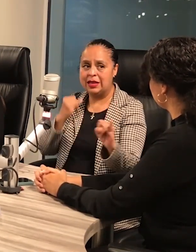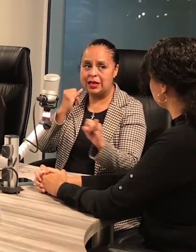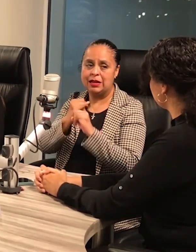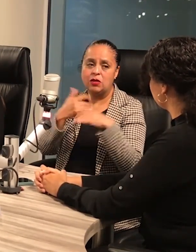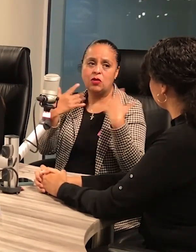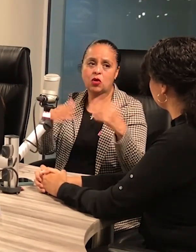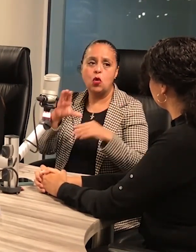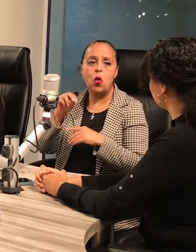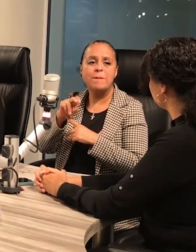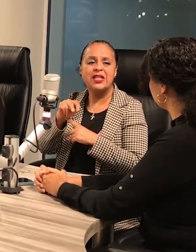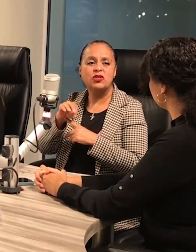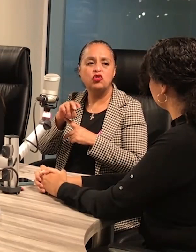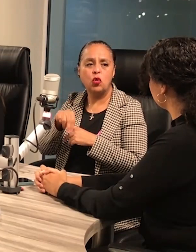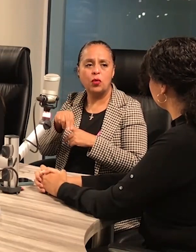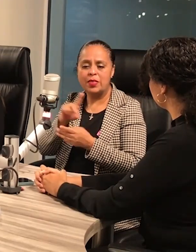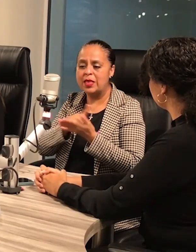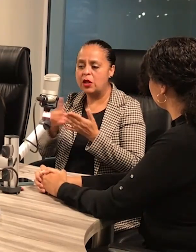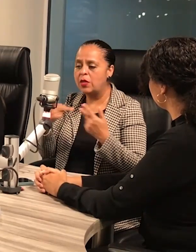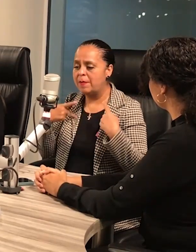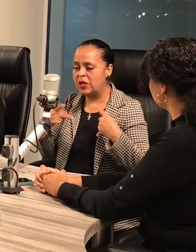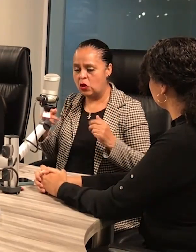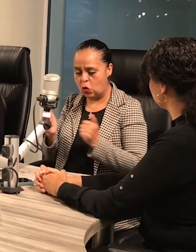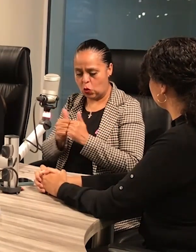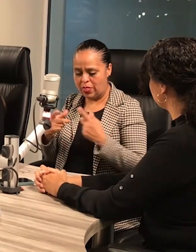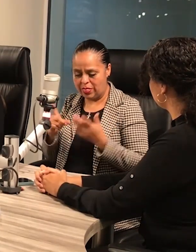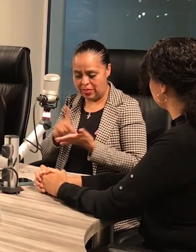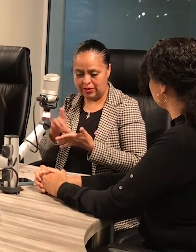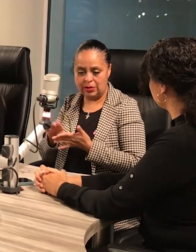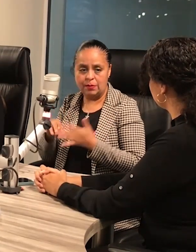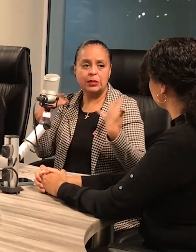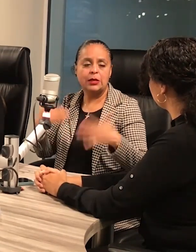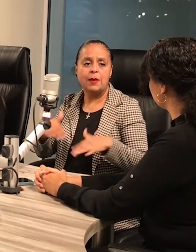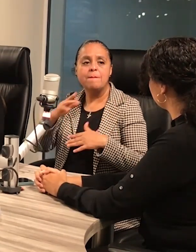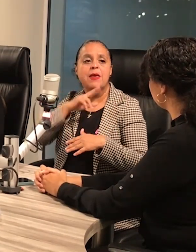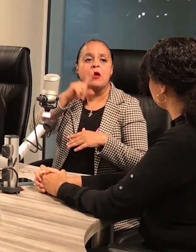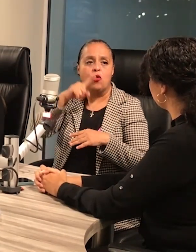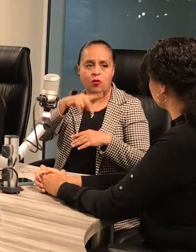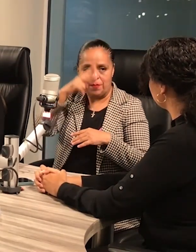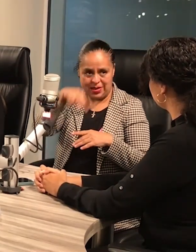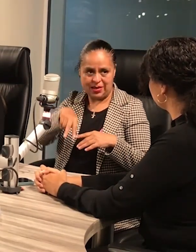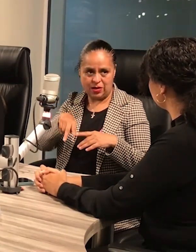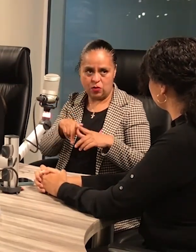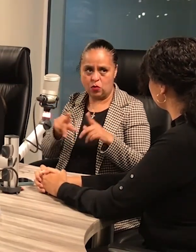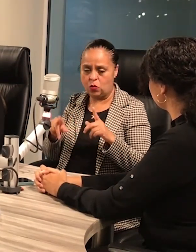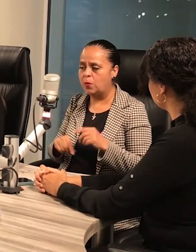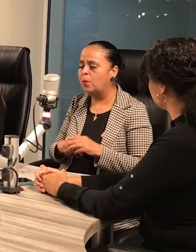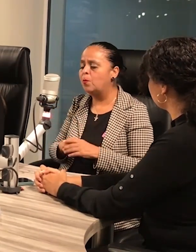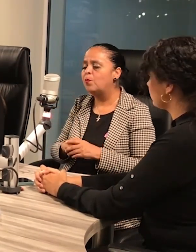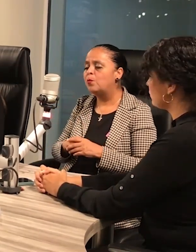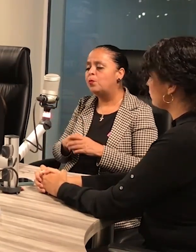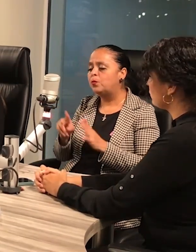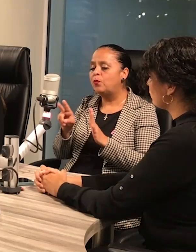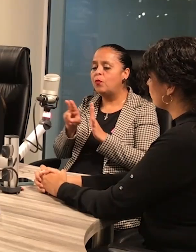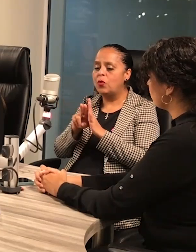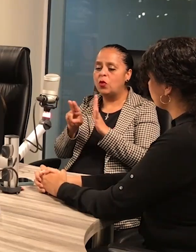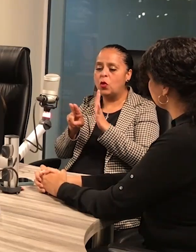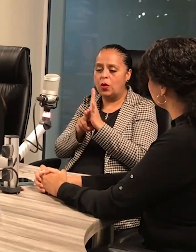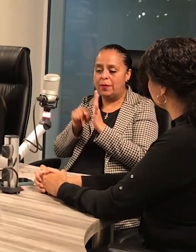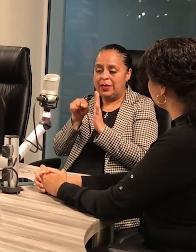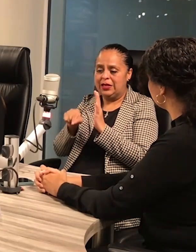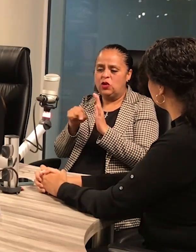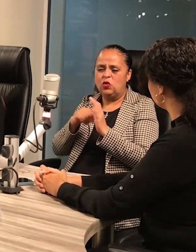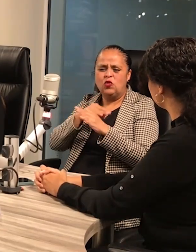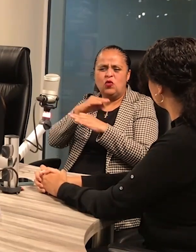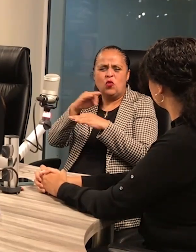la Convención sobre los Derechos de las Personas con Discapacidad. Creo que son normas pues que van con